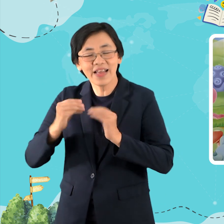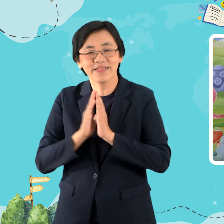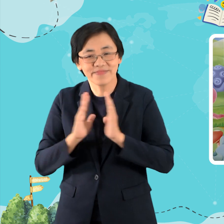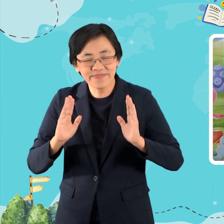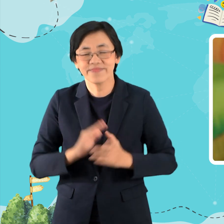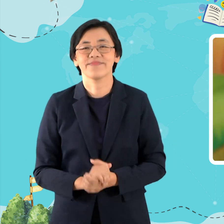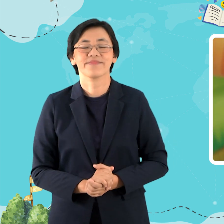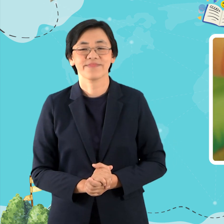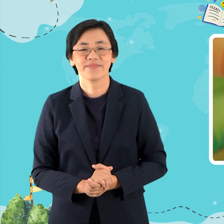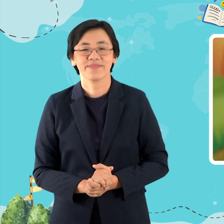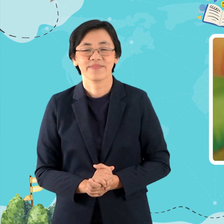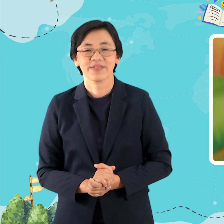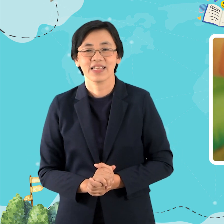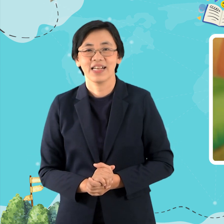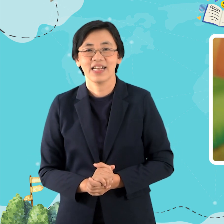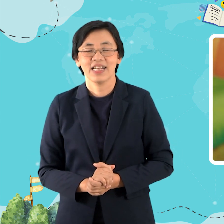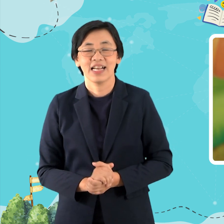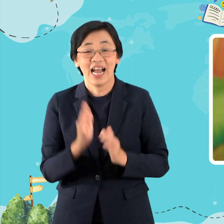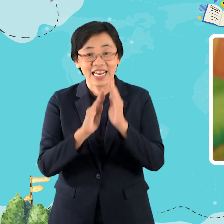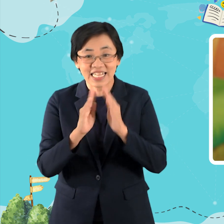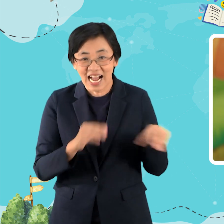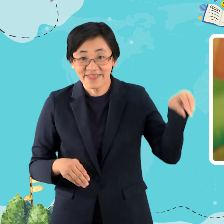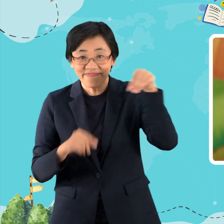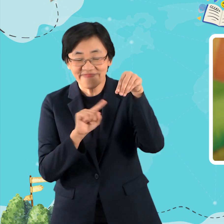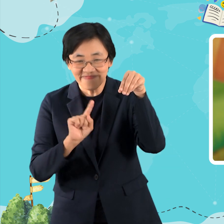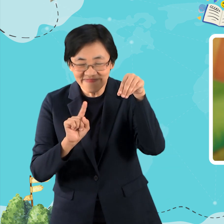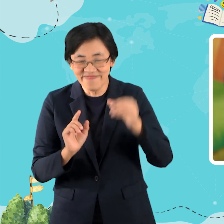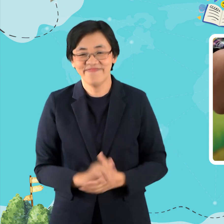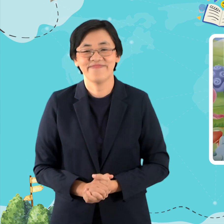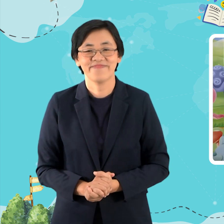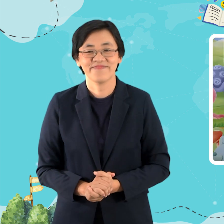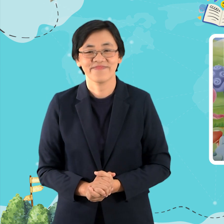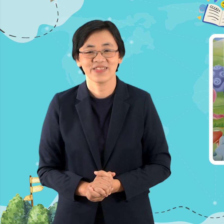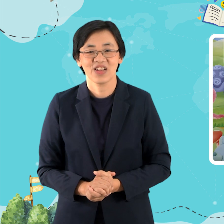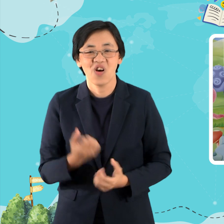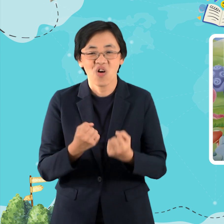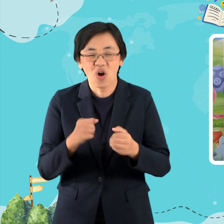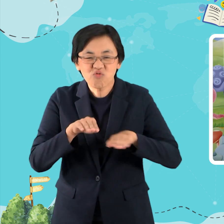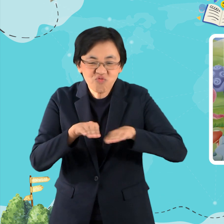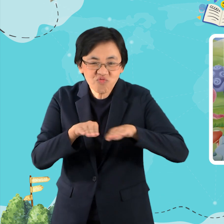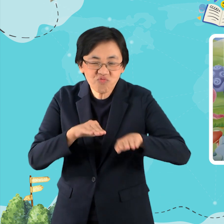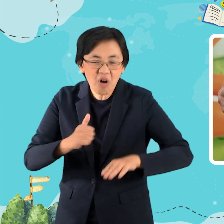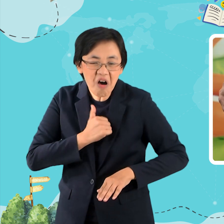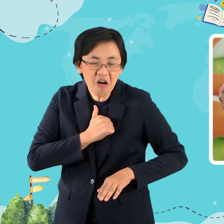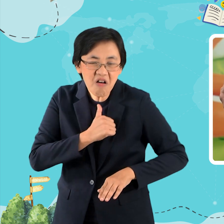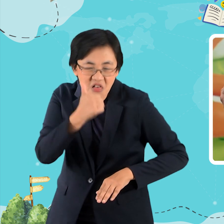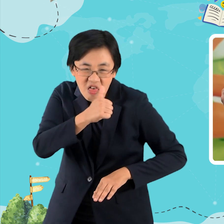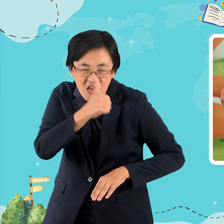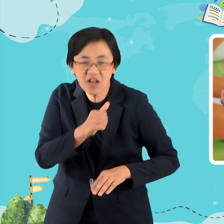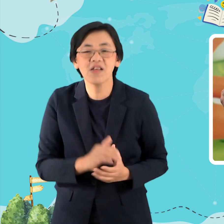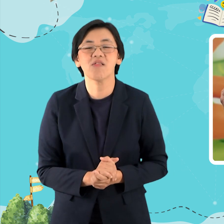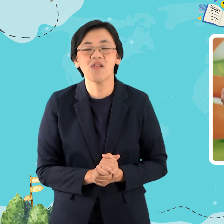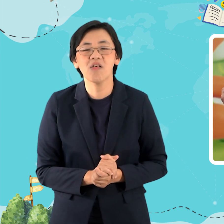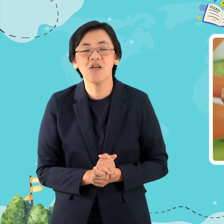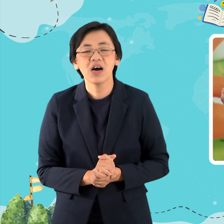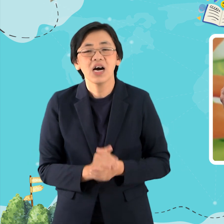อบคุณครับและเล่นต่อไปได้แก่ติ๊ง แก๊งรถซิ่งวิ่งซ่าสุดหันษานะครับแหมเป็